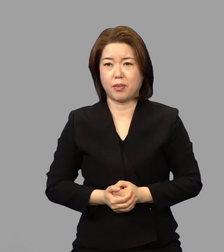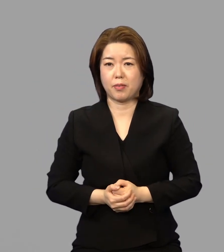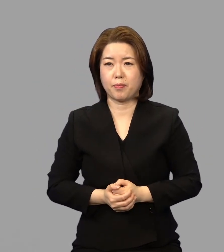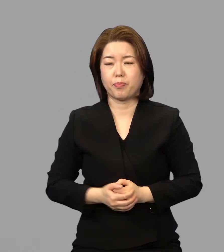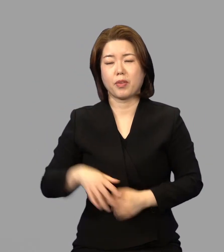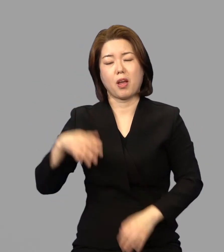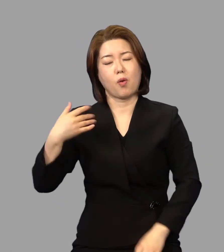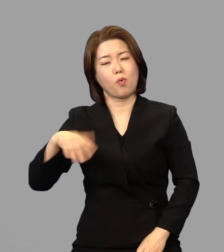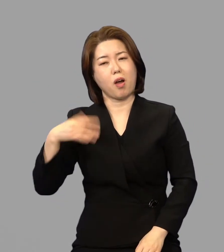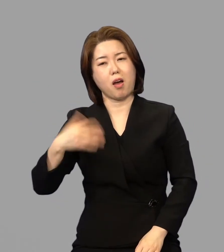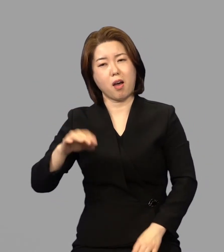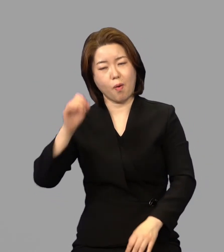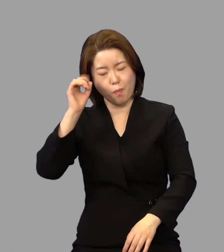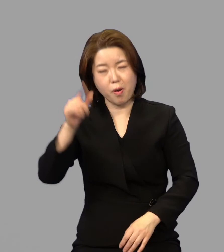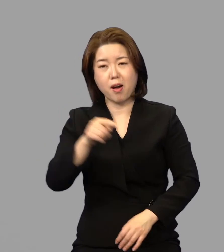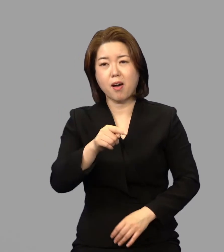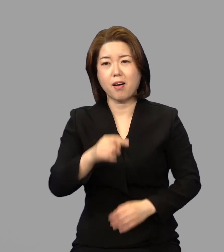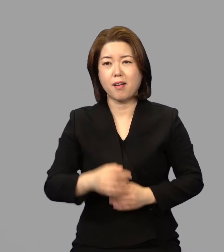야, 대단하잖아요.